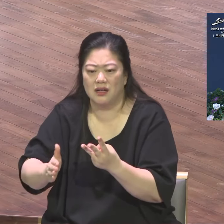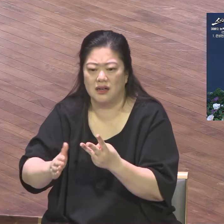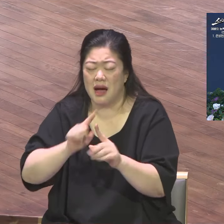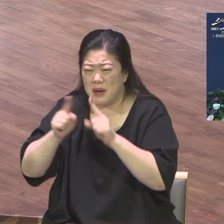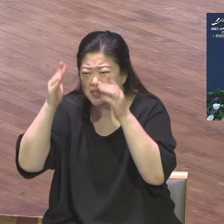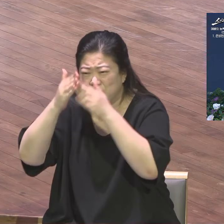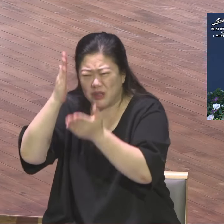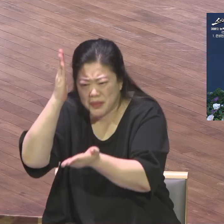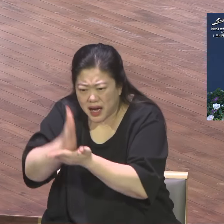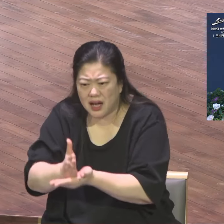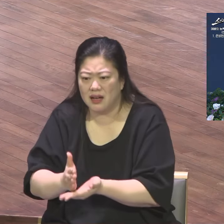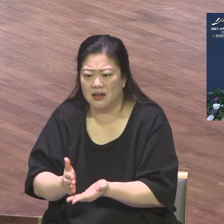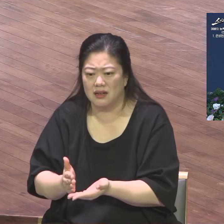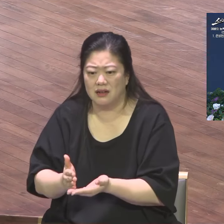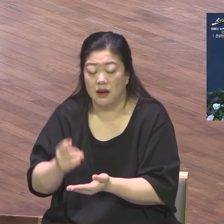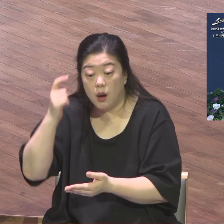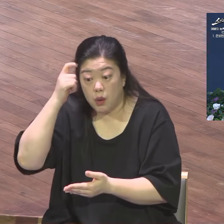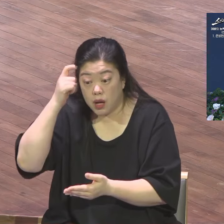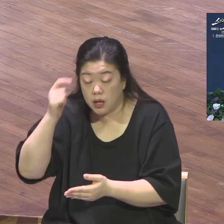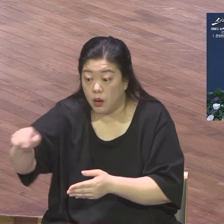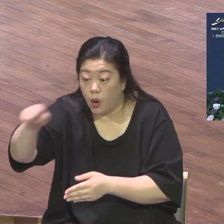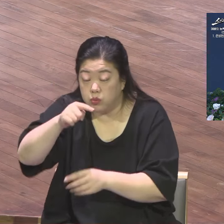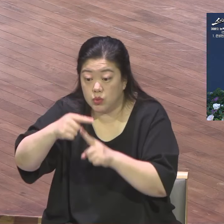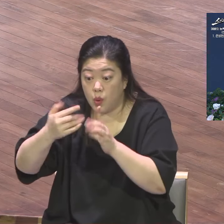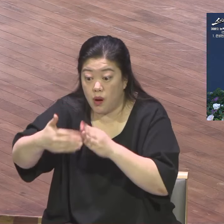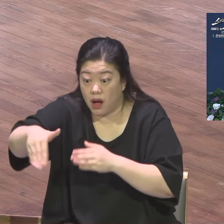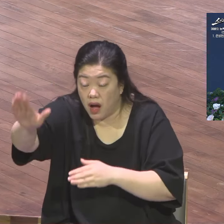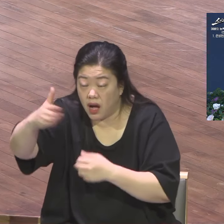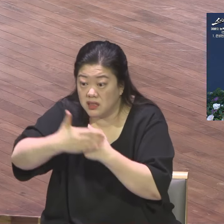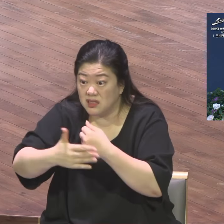말씀 교회 나오면 말씀 들어야 되니까 말씀 못 듣게 하고